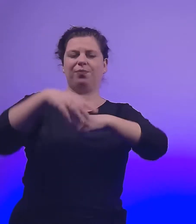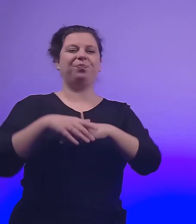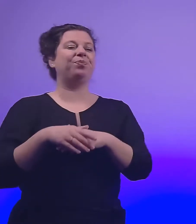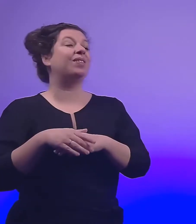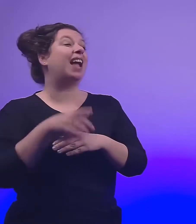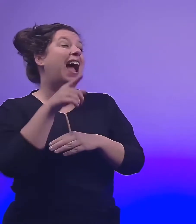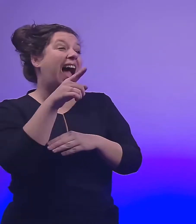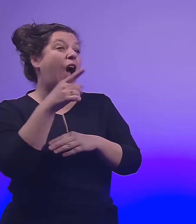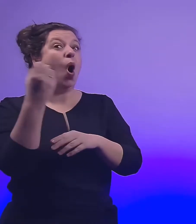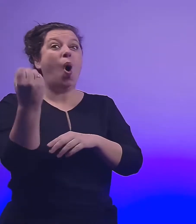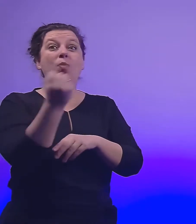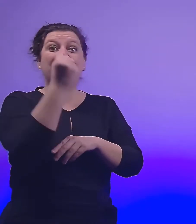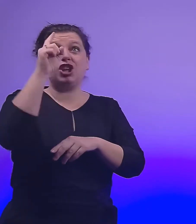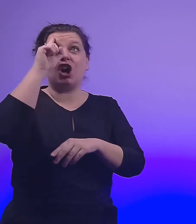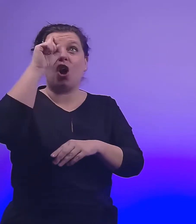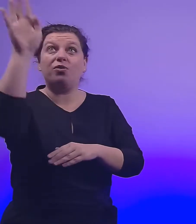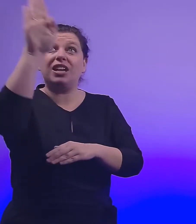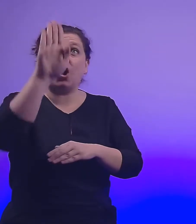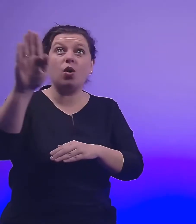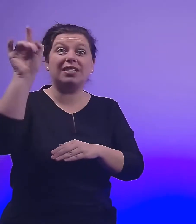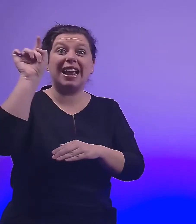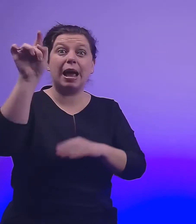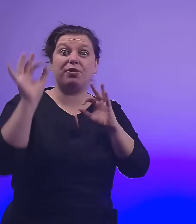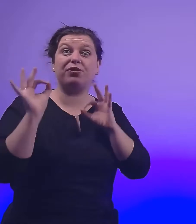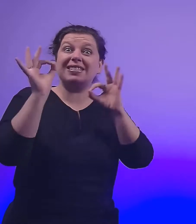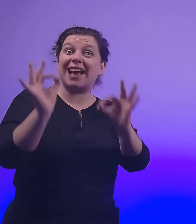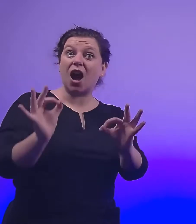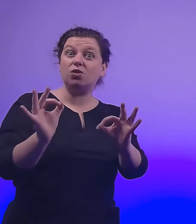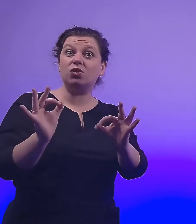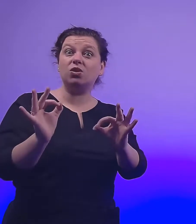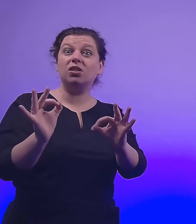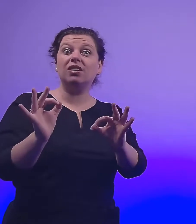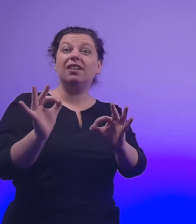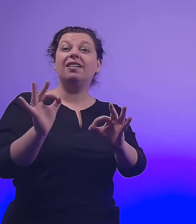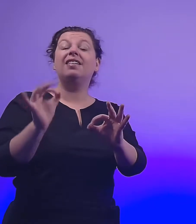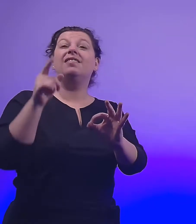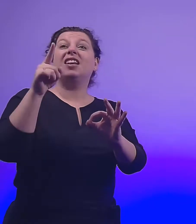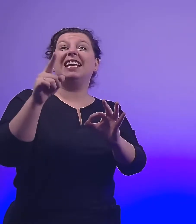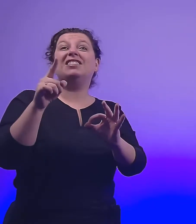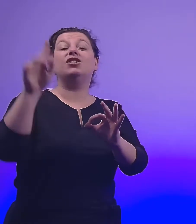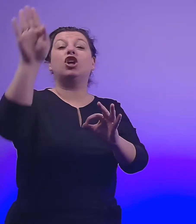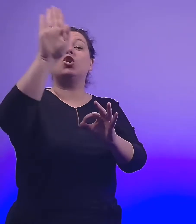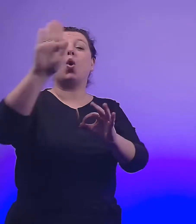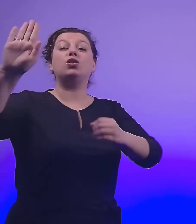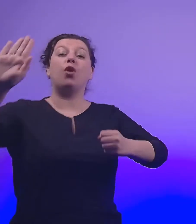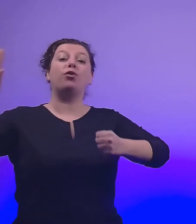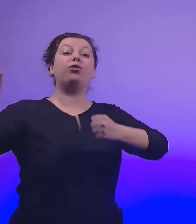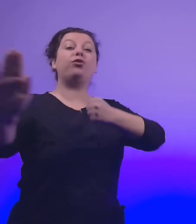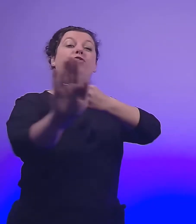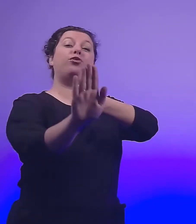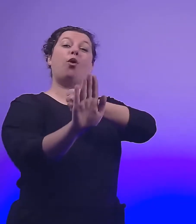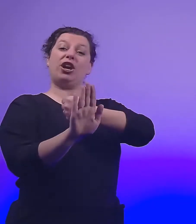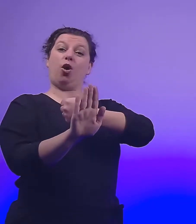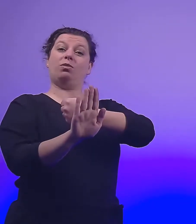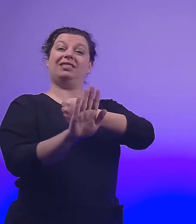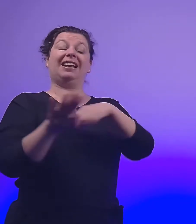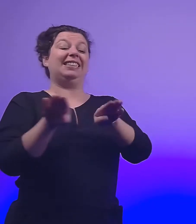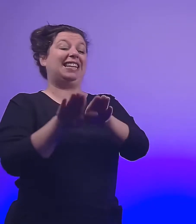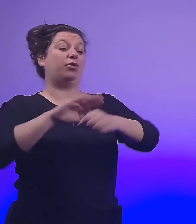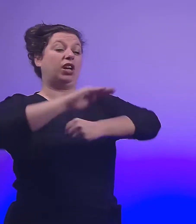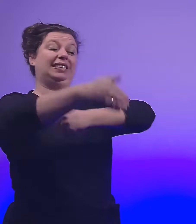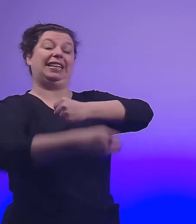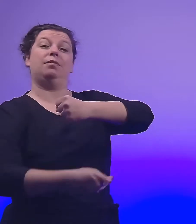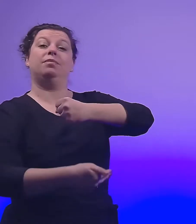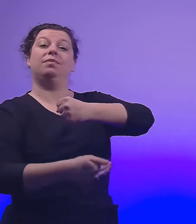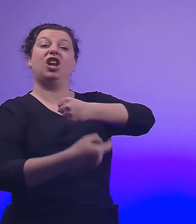in God, door hem te vertrouwen... is het als het ware alsof God voor je komt te staan. Het schild. Oh, de pijlen van de duivel kunnen je